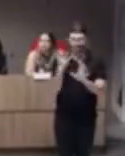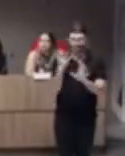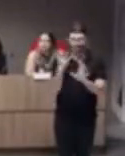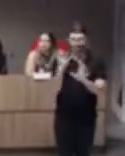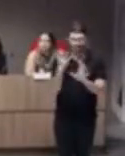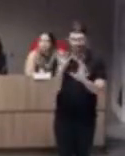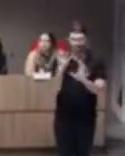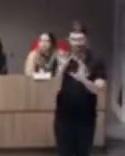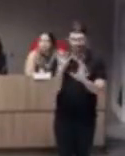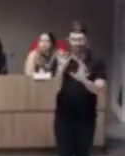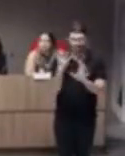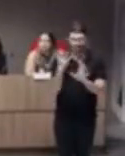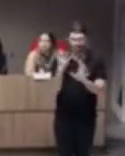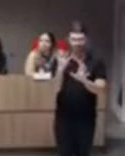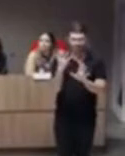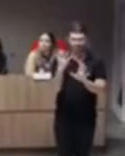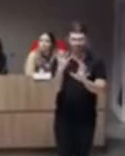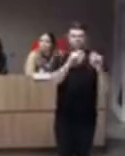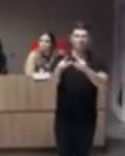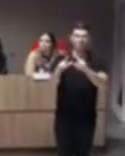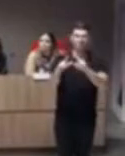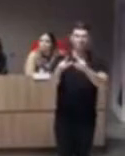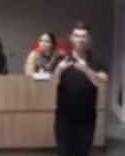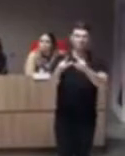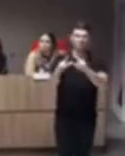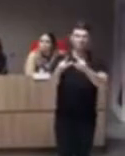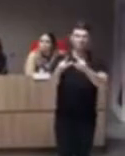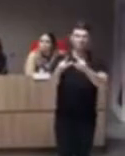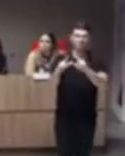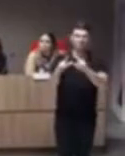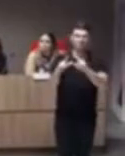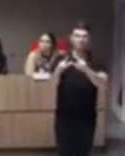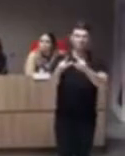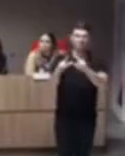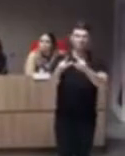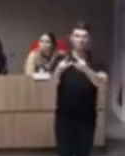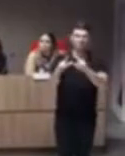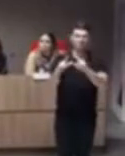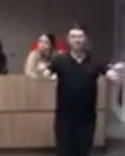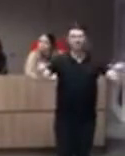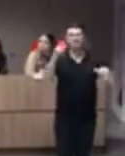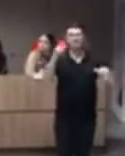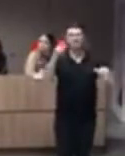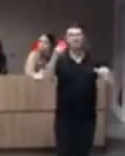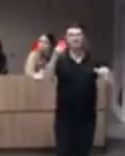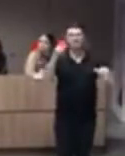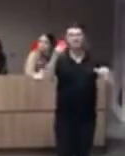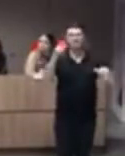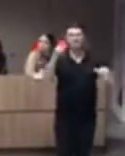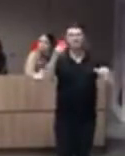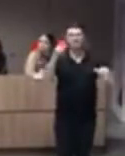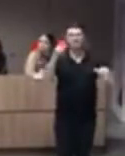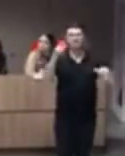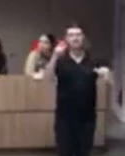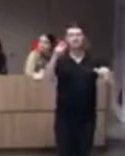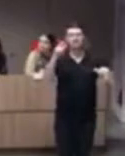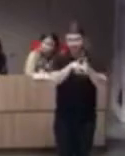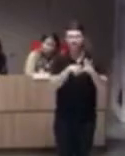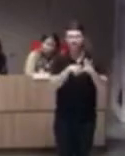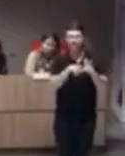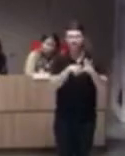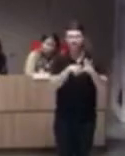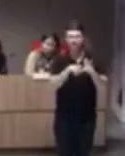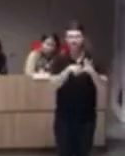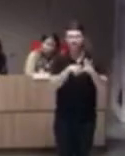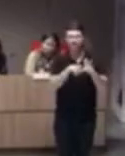em poucas lâminas de slides, né? Mas uma informação, e aí acho que é uma informação interessante para o campo de pesquisa, embora não tenha uma